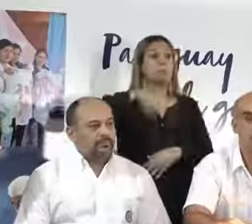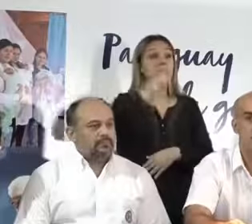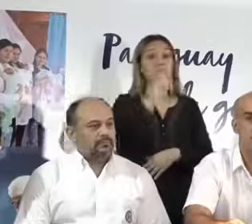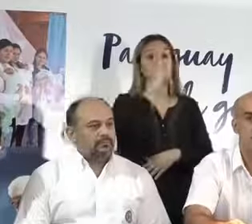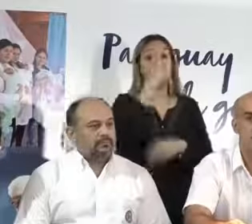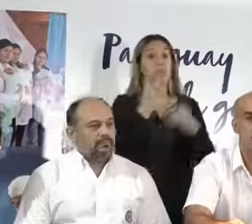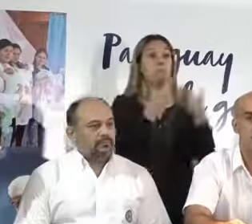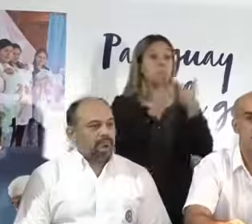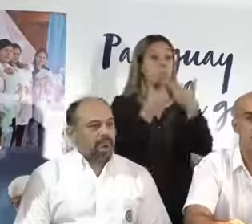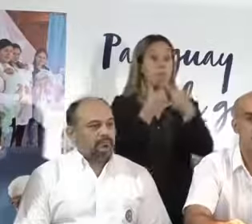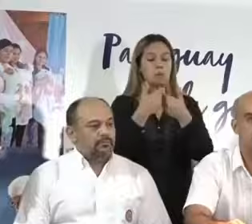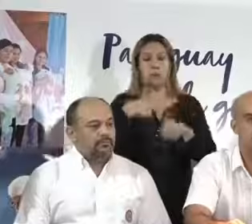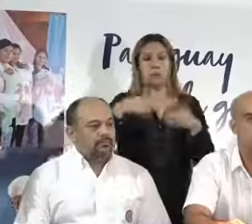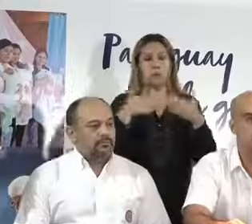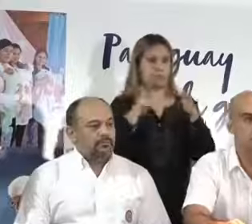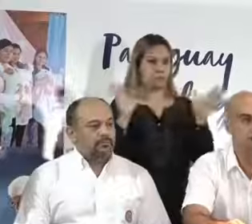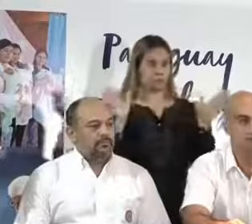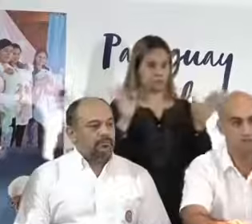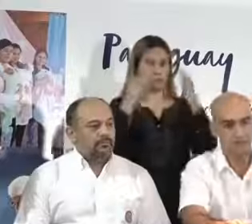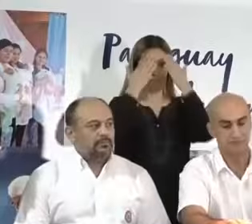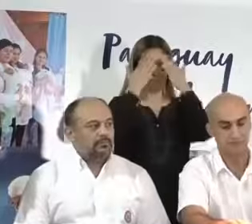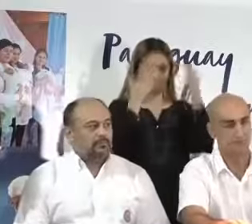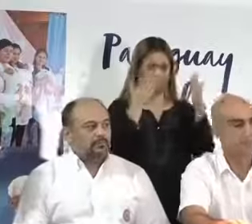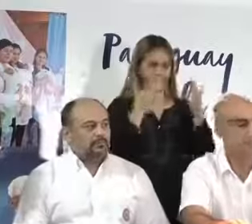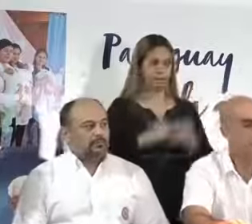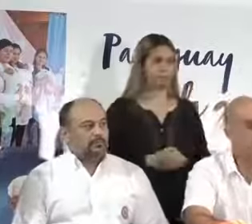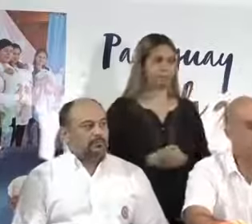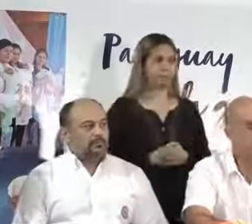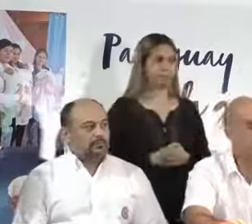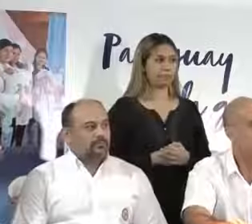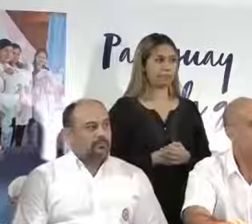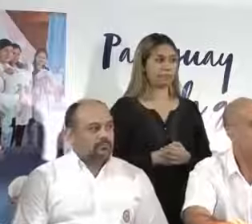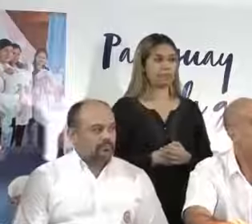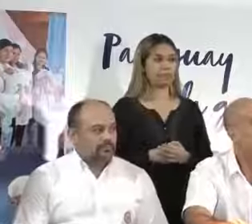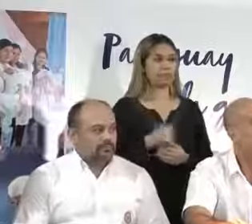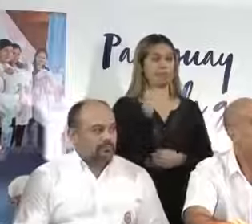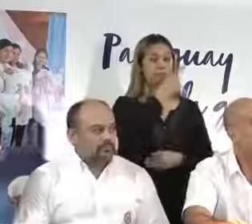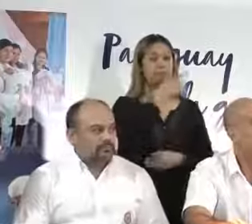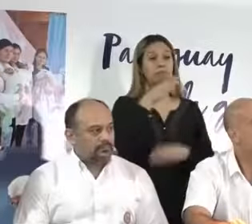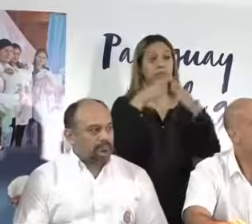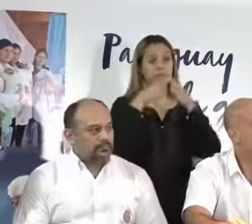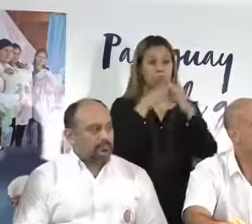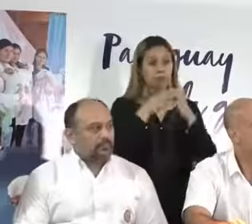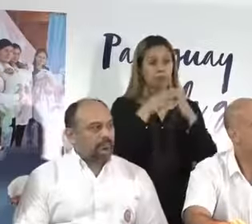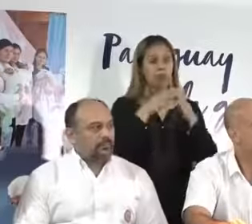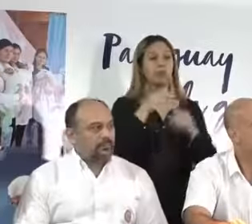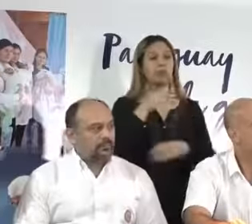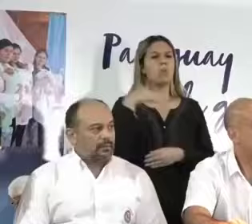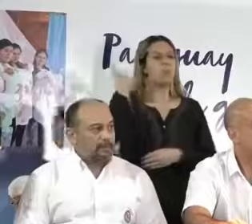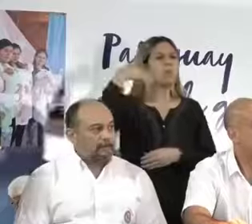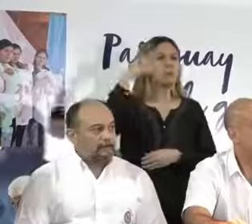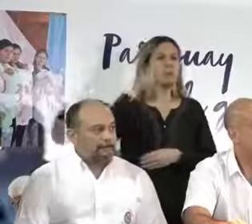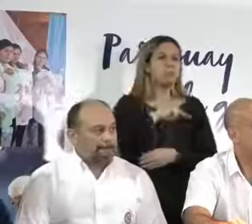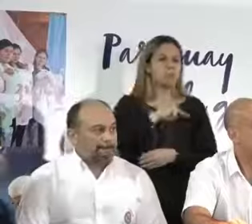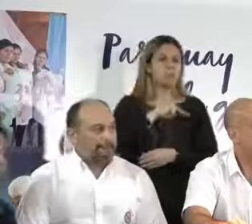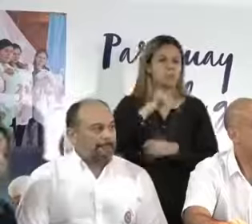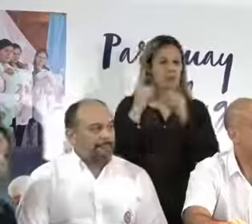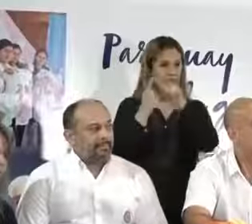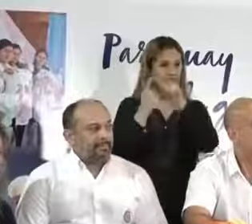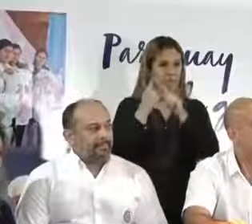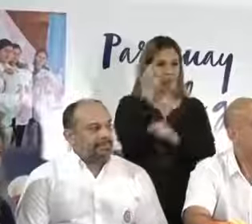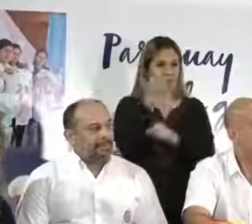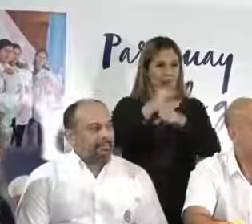los interrogantes que puedan tener. Sí, doctor, muchas gracias. Doctor, ¿se sabe, bueno, cuándo llegó esta persona primero